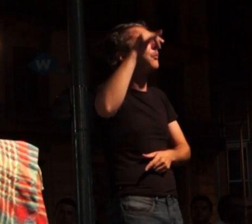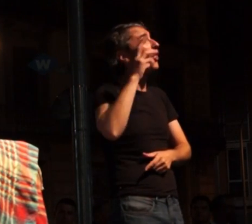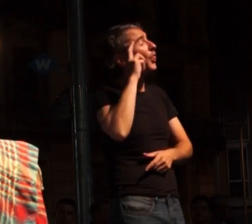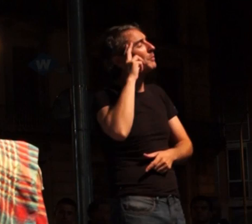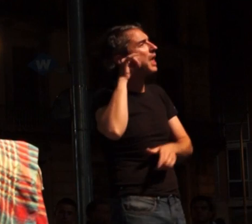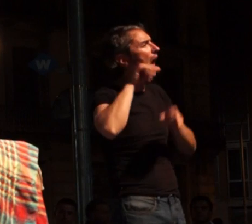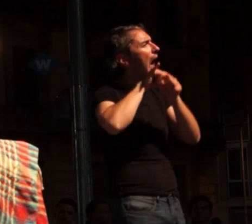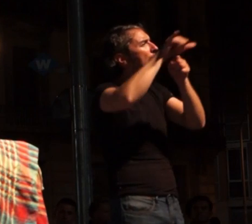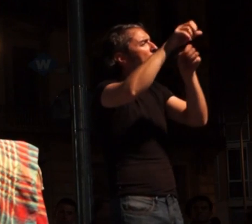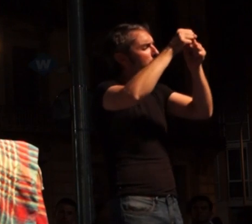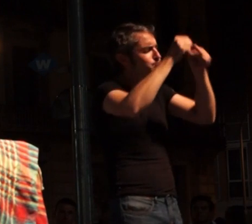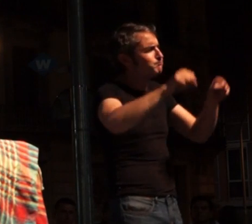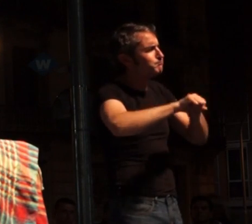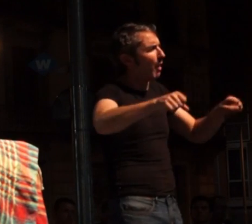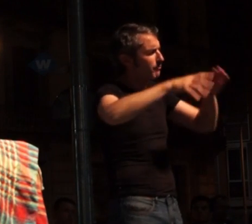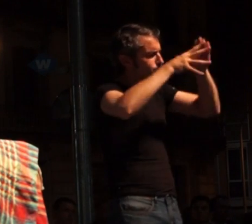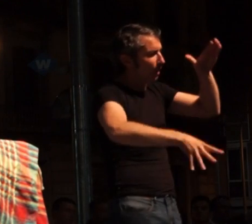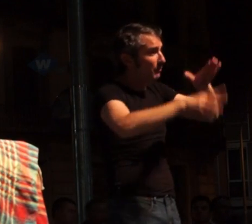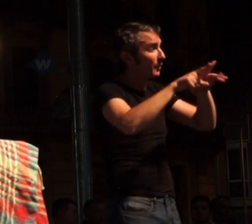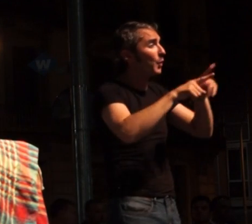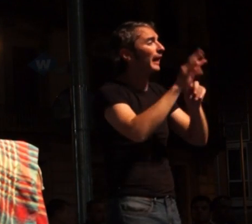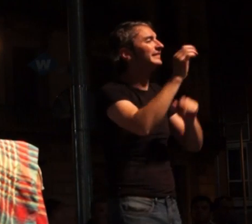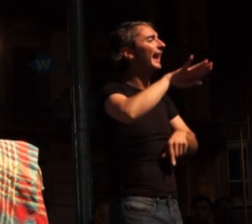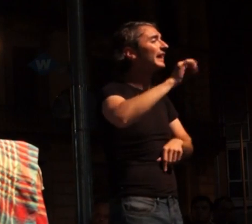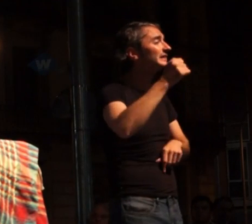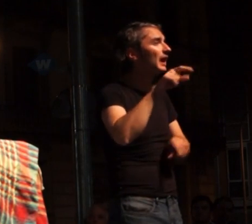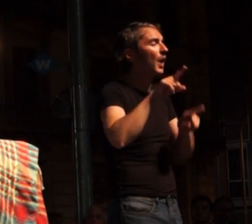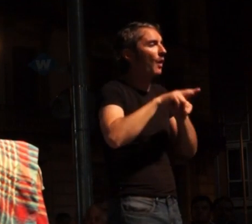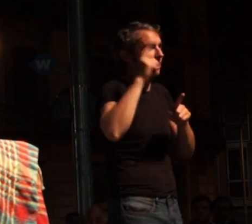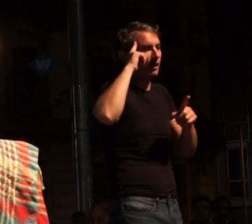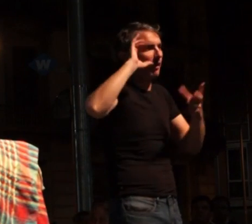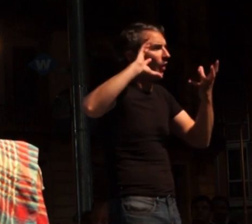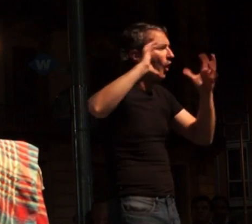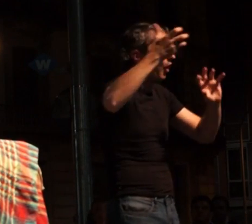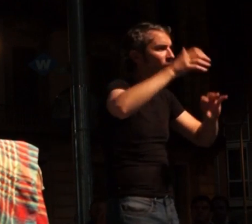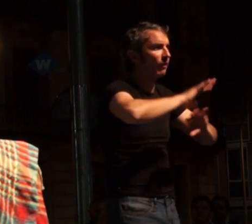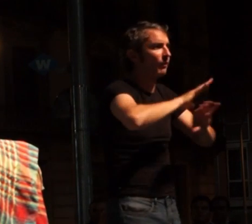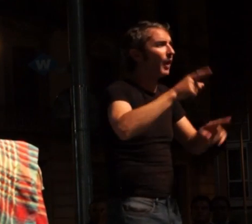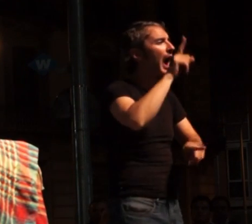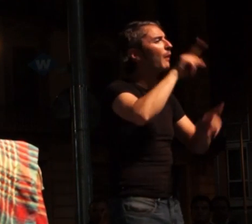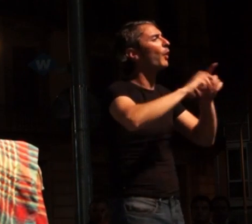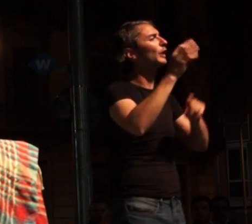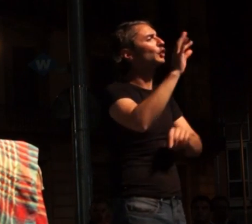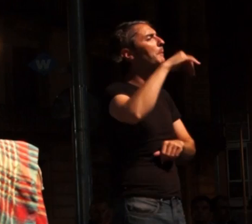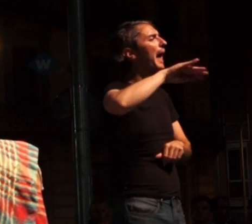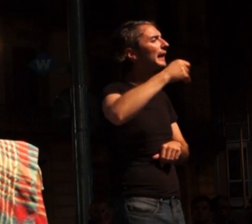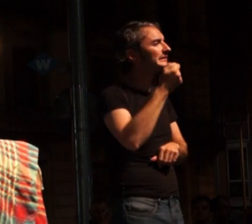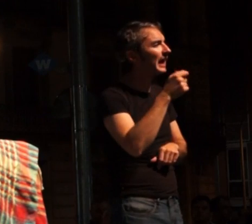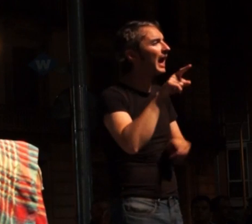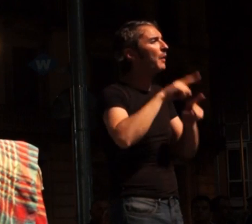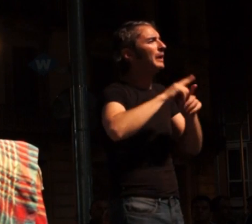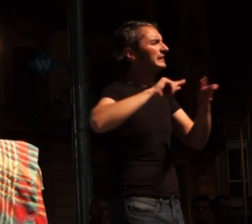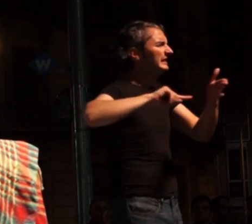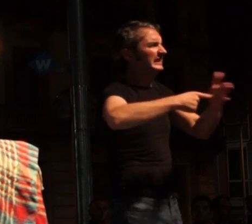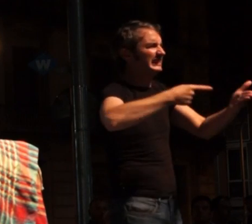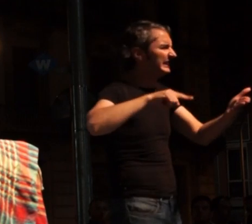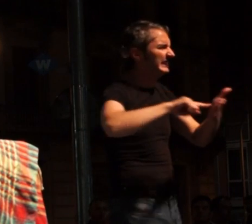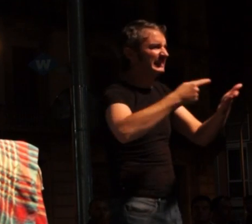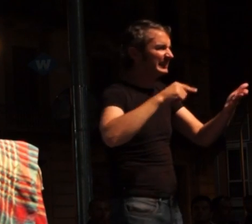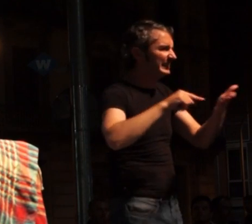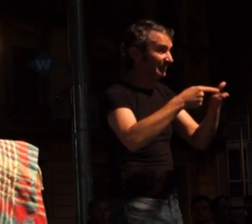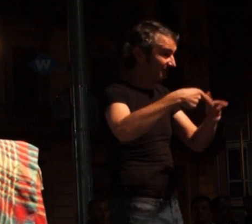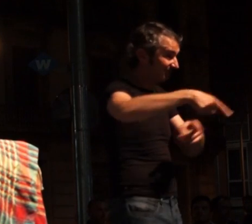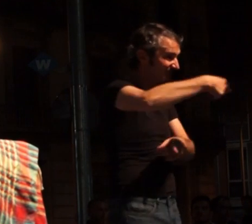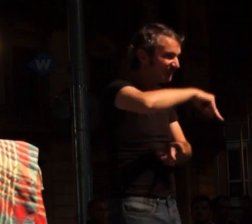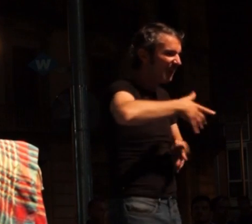bombardejos. Algunes, com la Teresa, es tornaren boges. Altres, com la Tomassa, arran de les tortures, mai